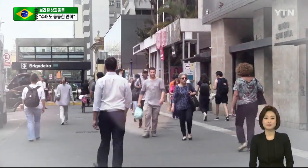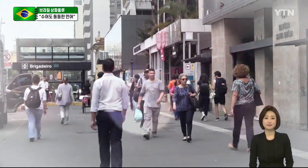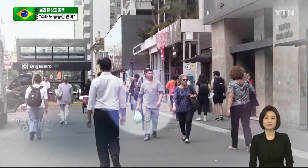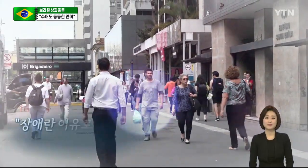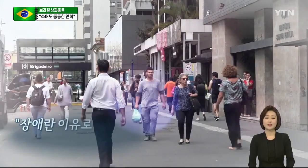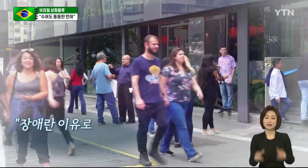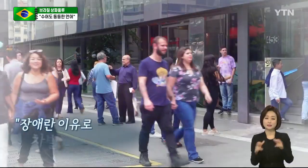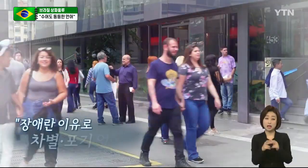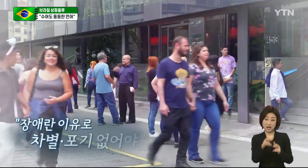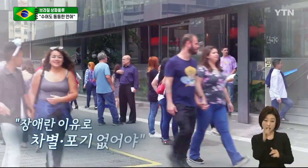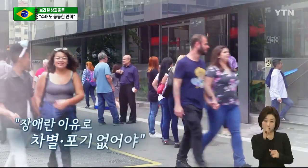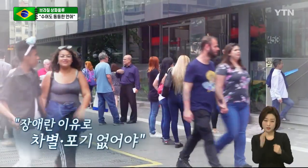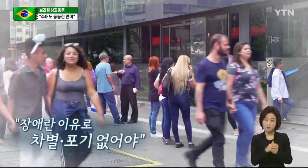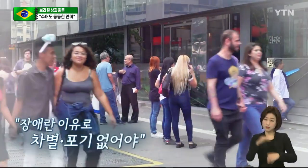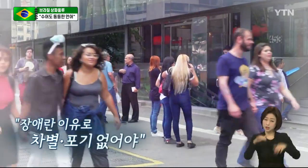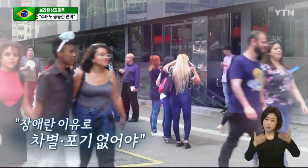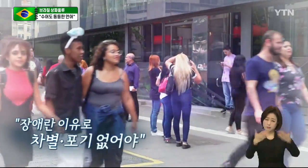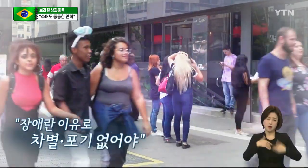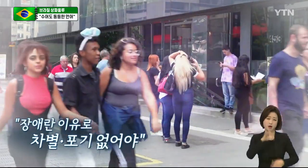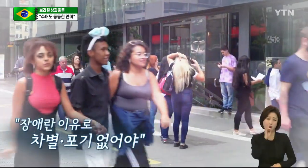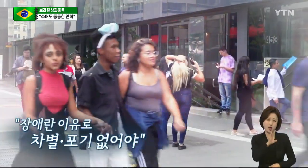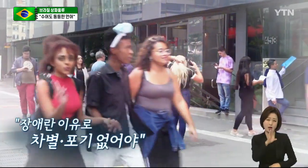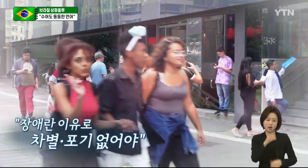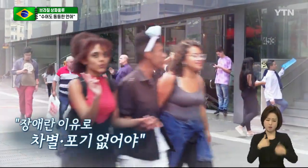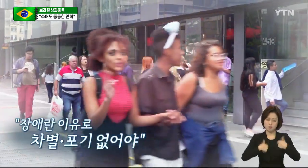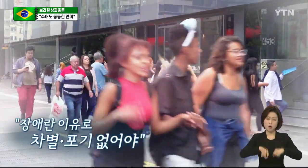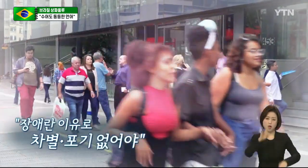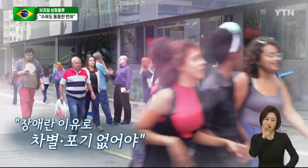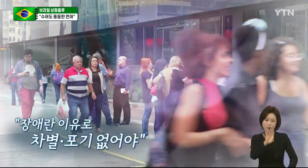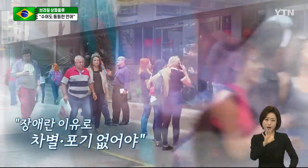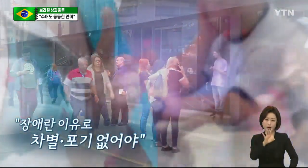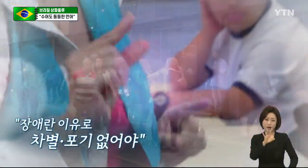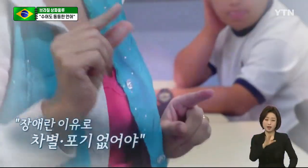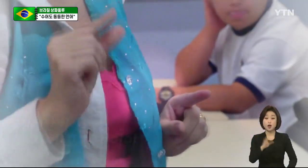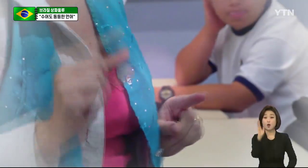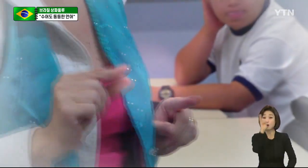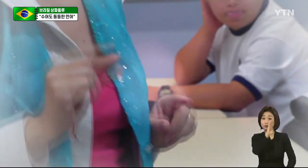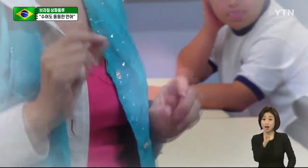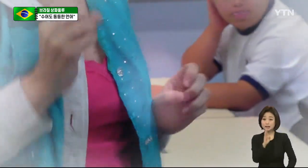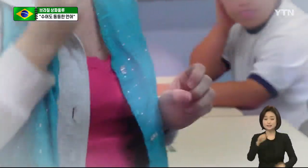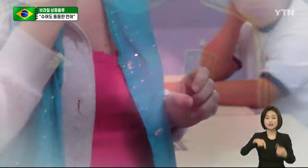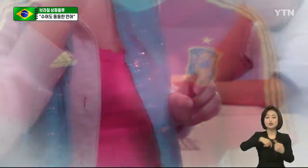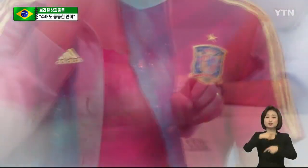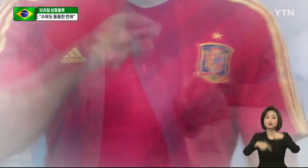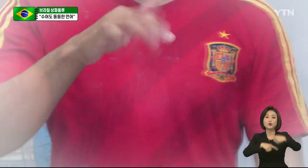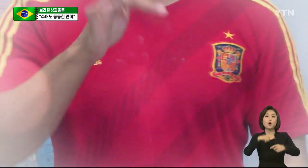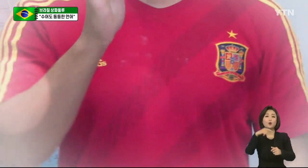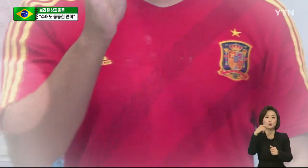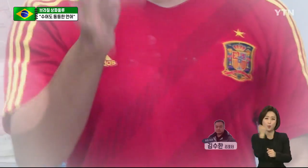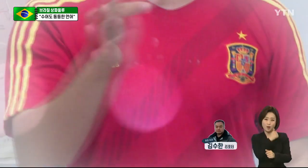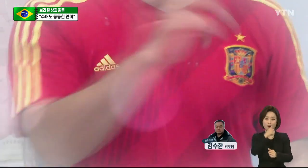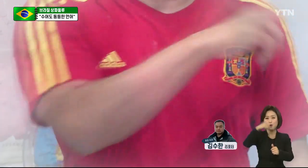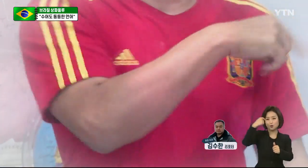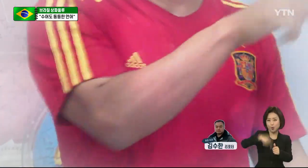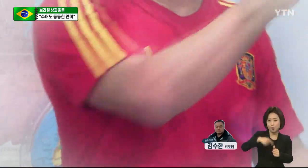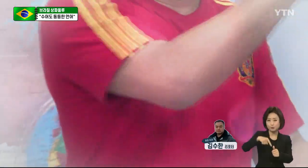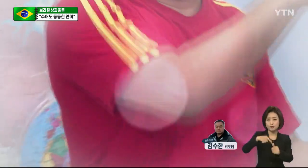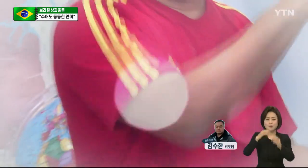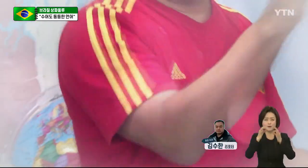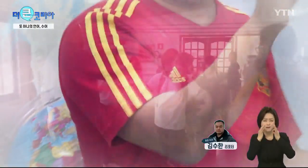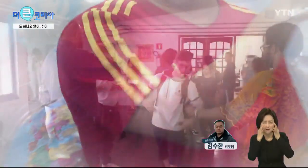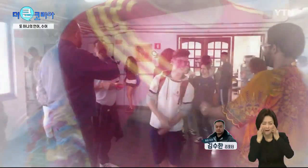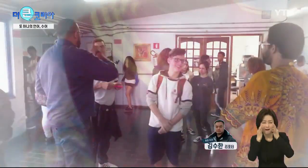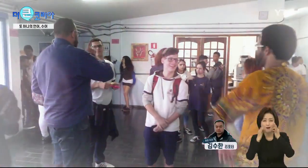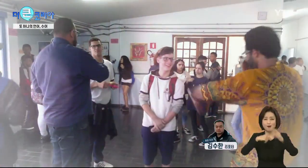장애가 있다는 이유로 차별을 받거나 포기하는 일이 없도록 하겠다는 것. 브라질이 수어 통역과 교육에 힘쓰고 있는